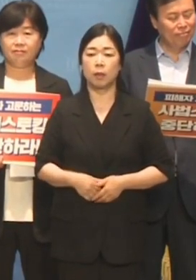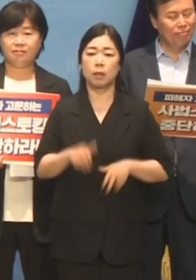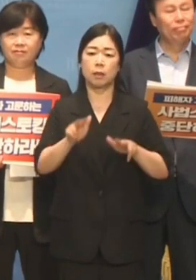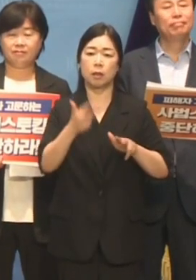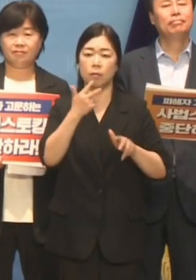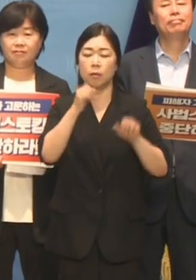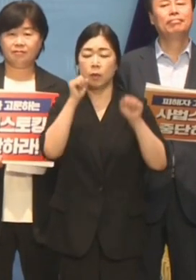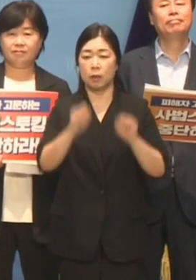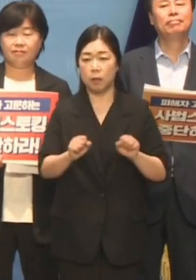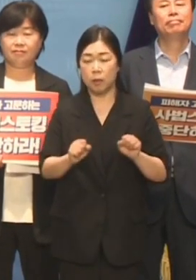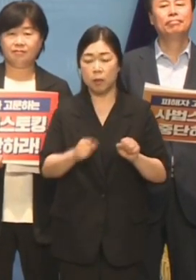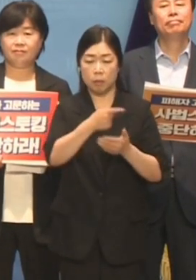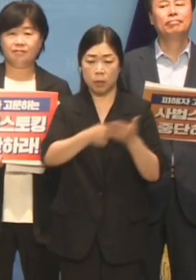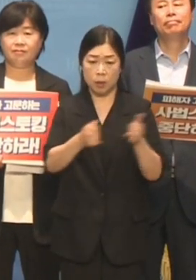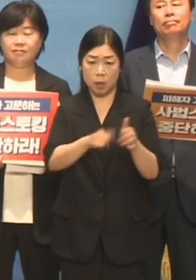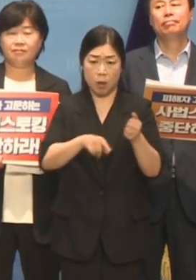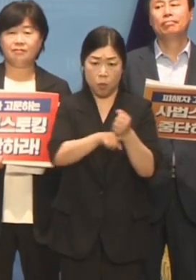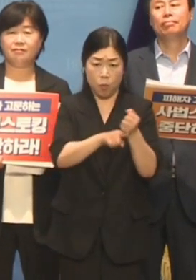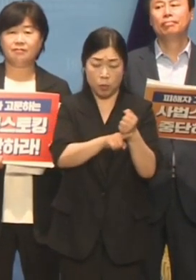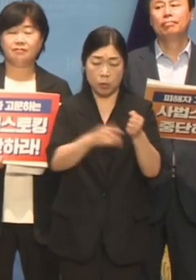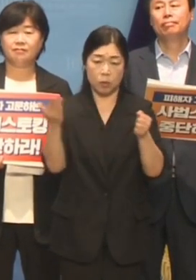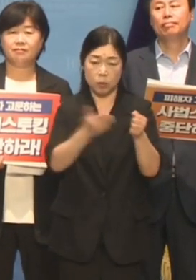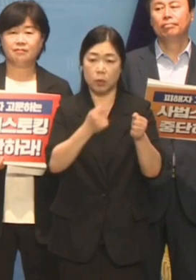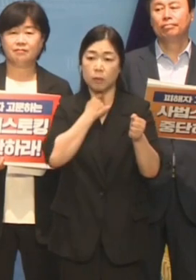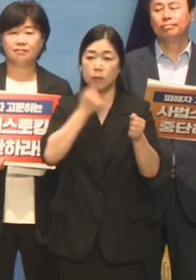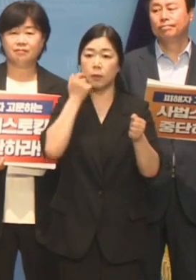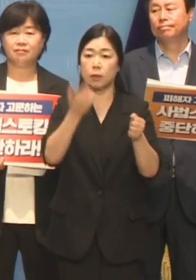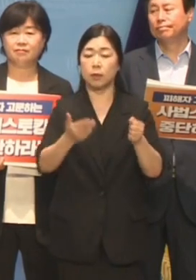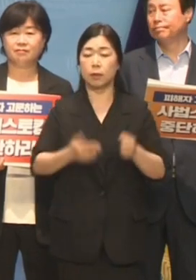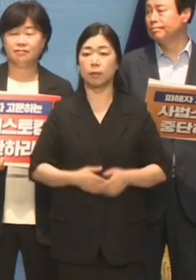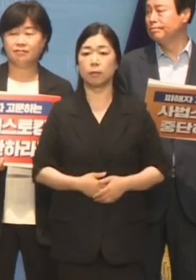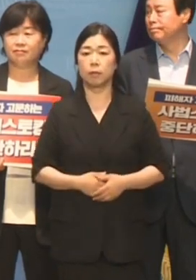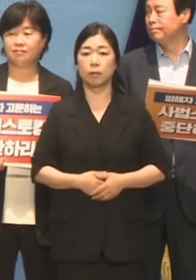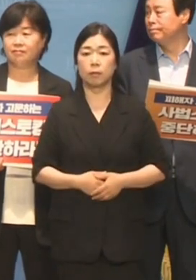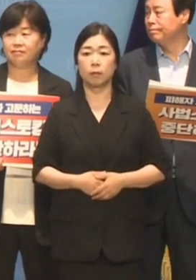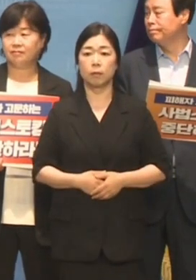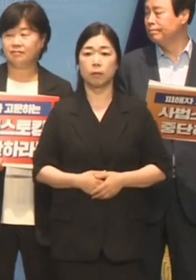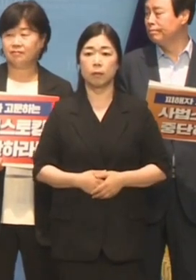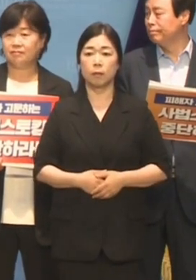피해자를 고문이라도 하고 싶은 겁니까?